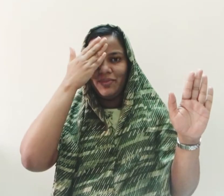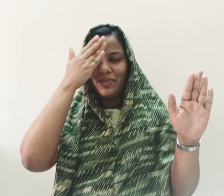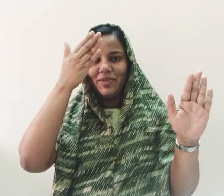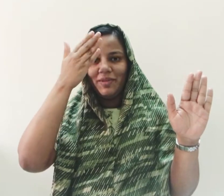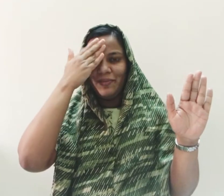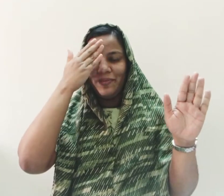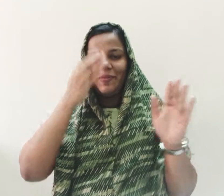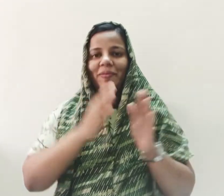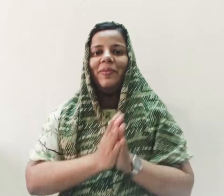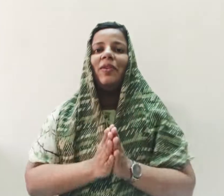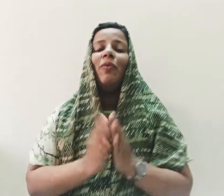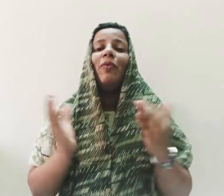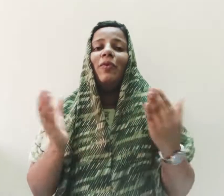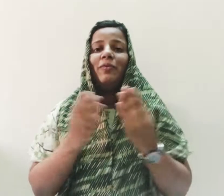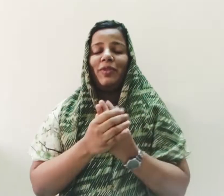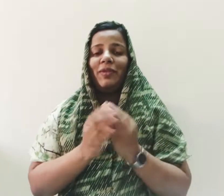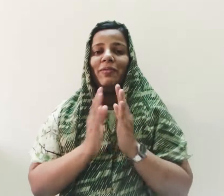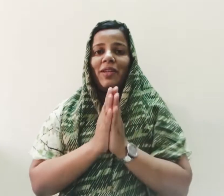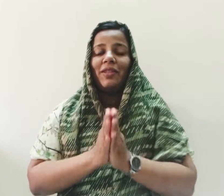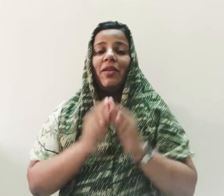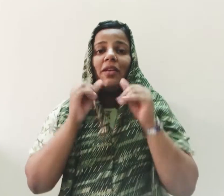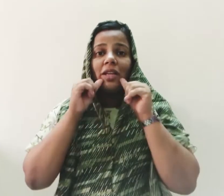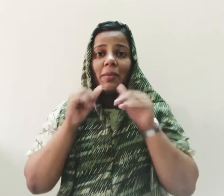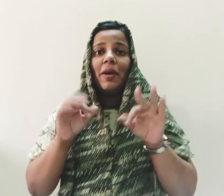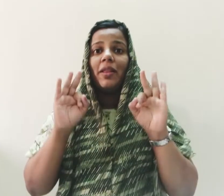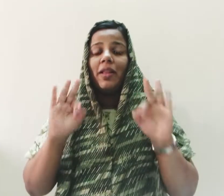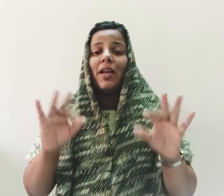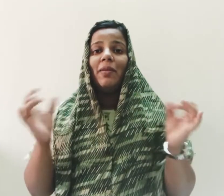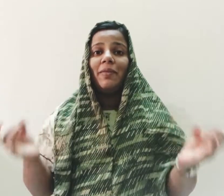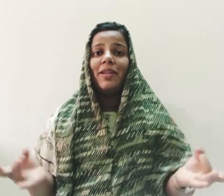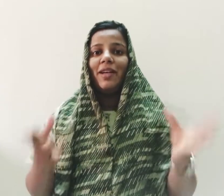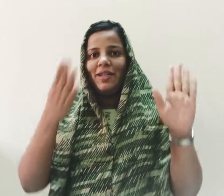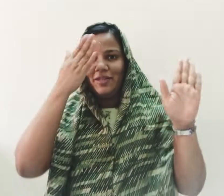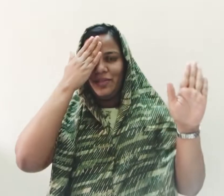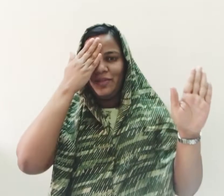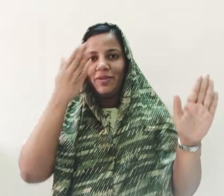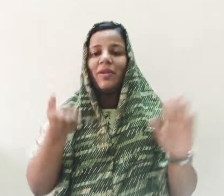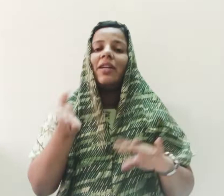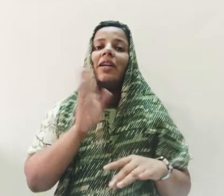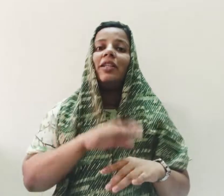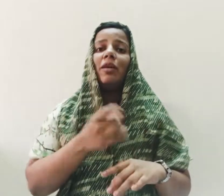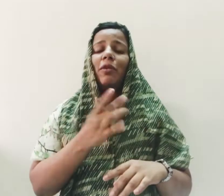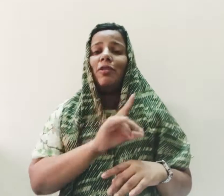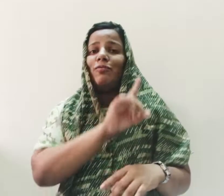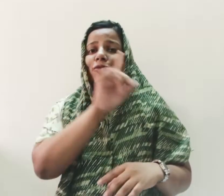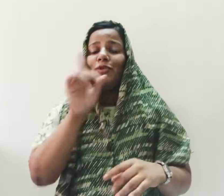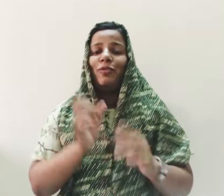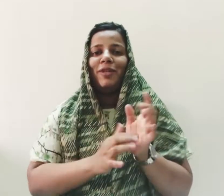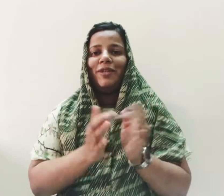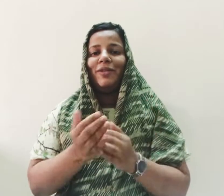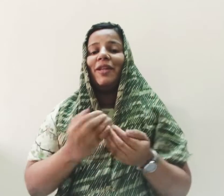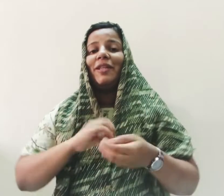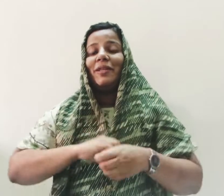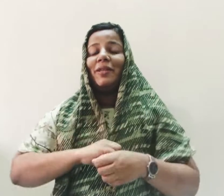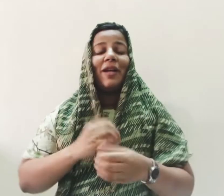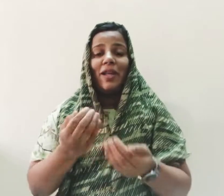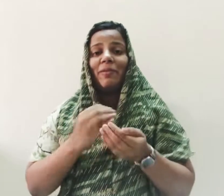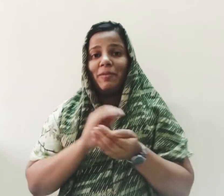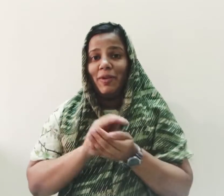അപ്പാ, ഞങ്ങൾ ഒരുമിച്ച് പ്രാർത്ഥിക്കുക. അനുഗ്രഹിക്കപ്പെട്ട നല്ല പ്രഭാതത്തിനായിട്ട് സ്തോത്രം. കഴിഞ്ഞ പകൽക്കാലം മുഴുവൻ ഞങ്ങളെ കാത്തുപരിപാലിച്ചതിന് സ്തോത്രം. രാത്രി